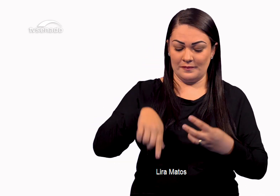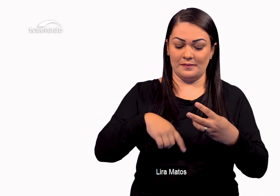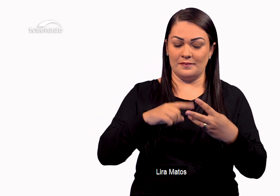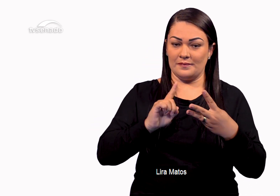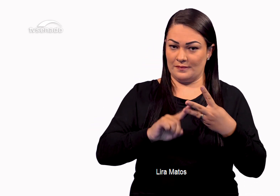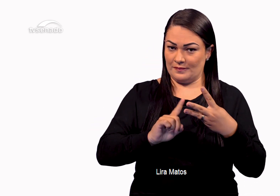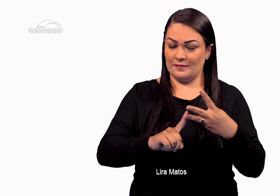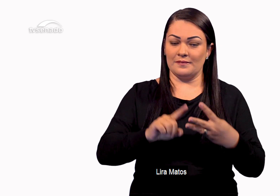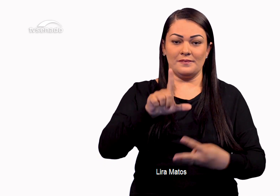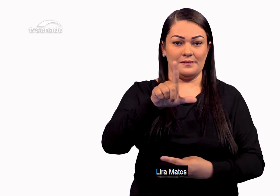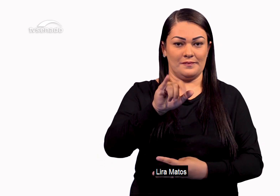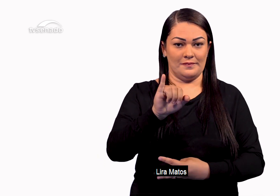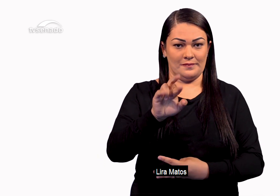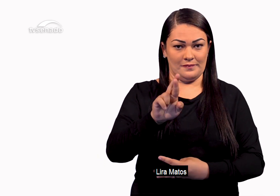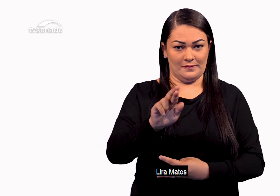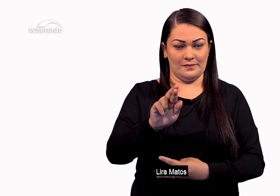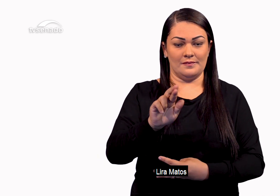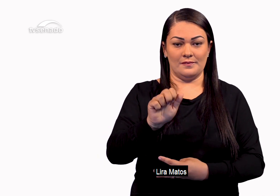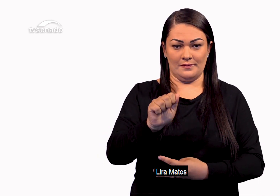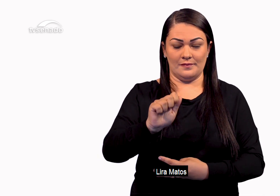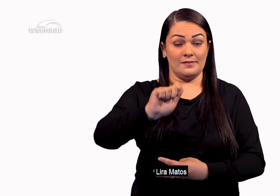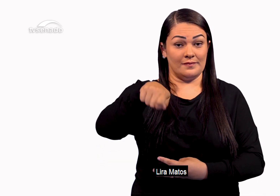Lira Matos